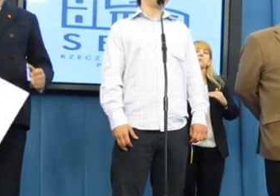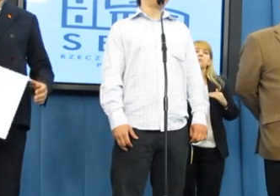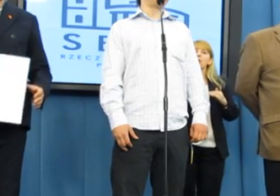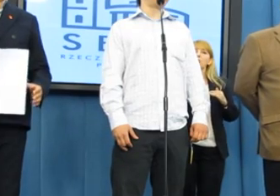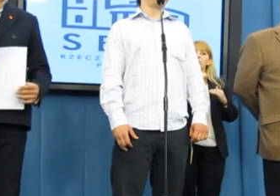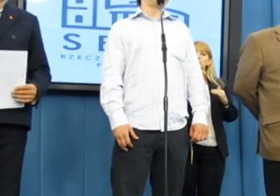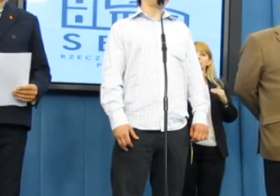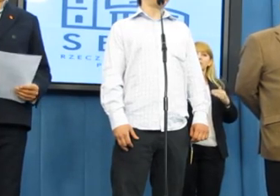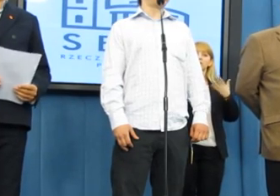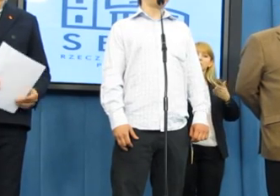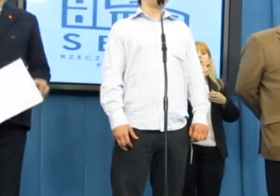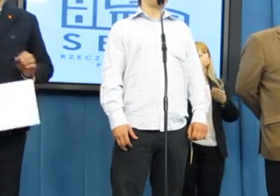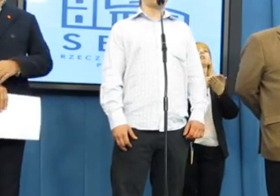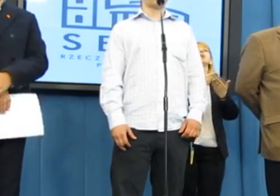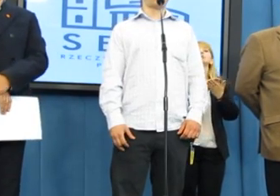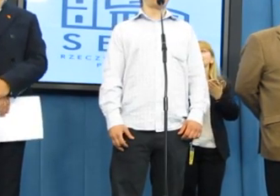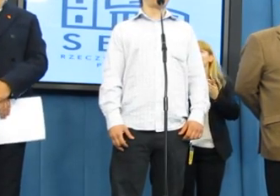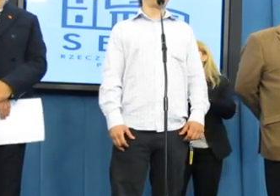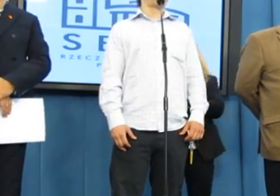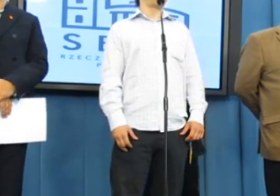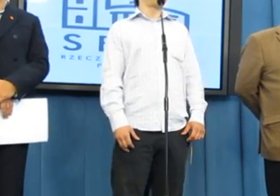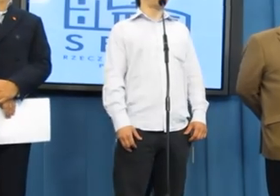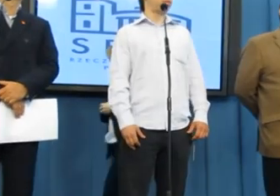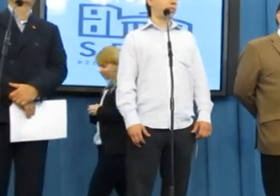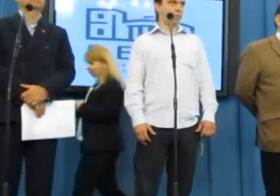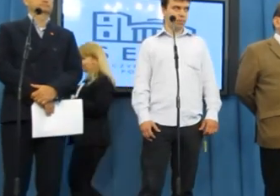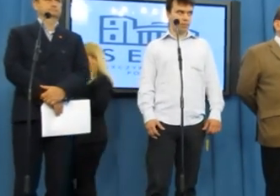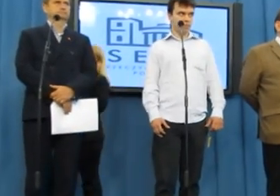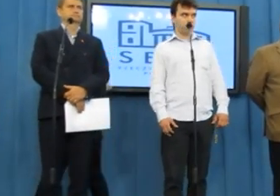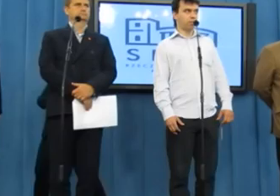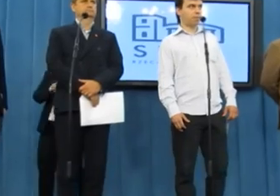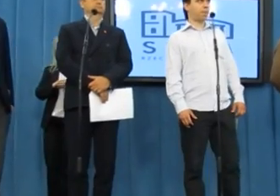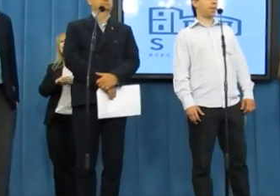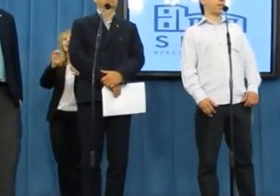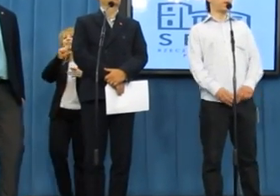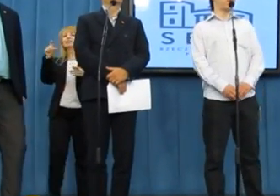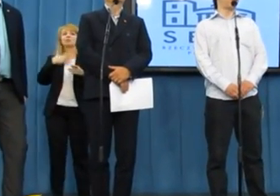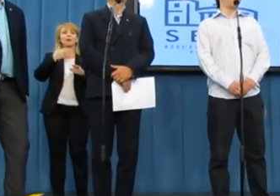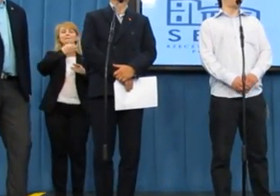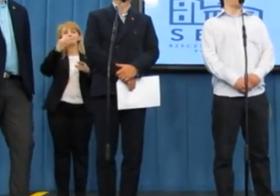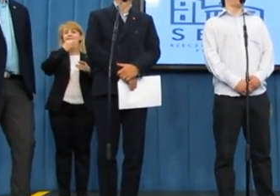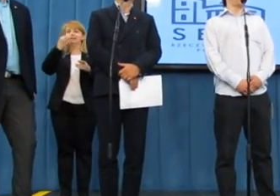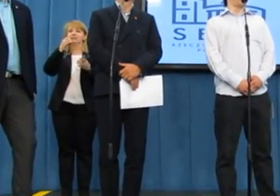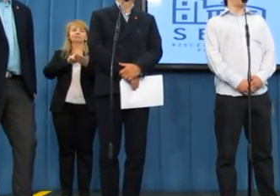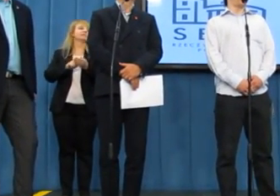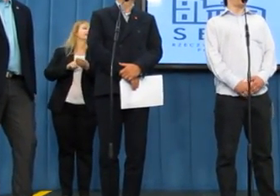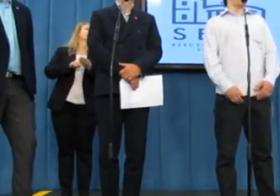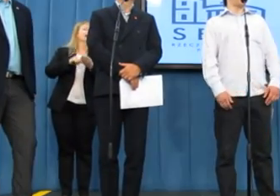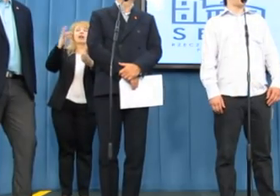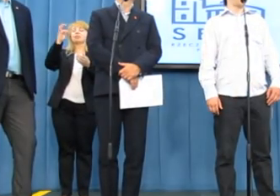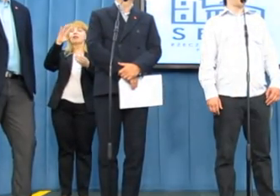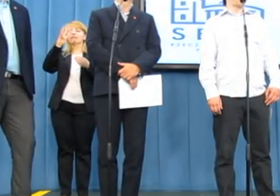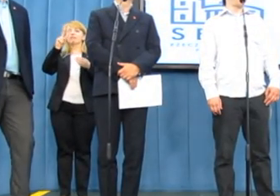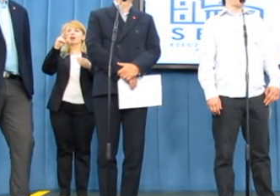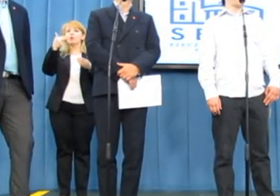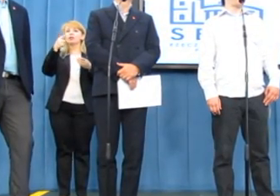będę chciał się dowiedzieć dlaczego. Dziękuję bardzo. Są jakieś pytania? Proszę bardzo. Dzień dobry, to pan 24. Ja tylko jeszcze na nawiązanie tej sprawy, zdaje się,